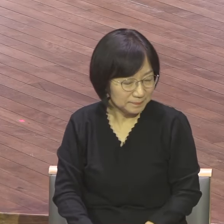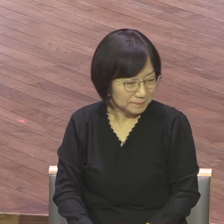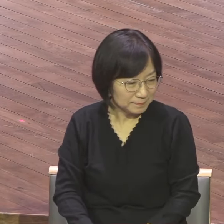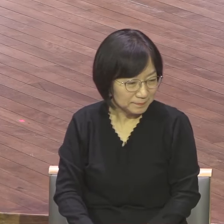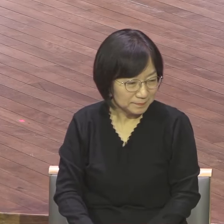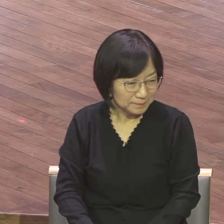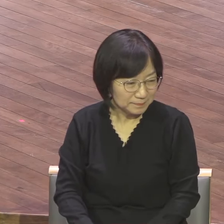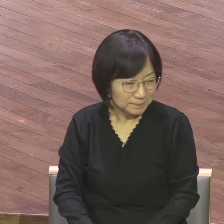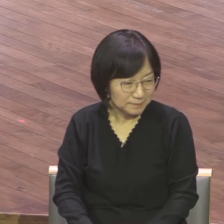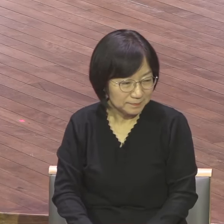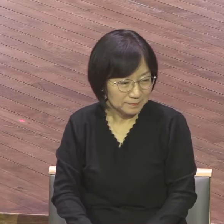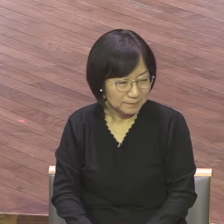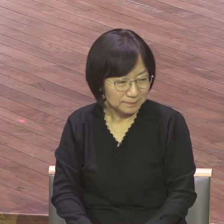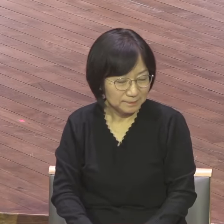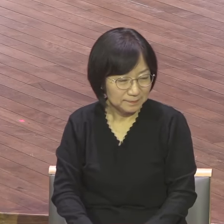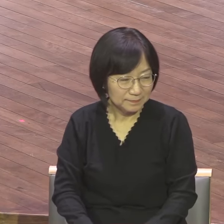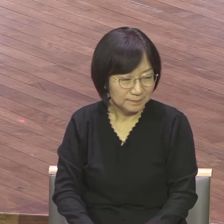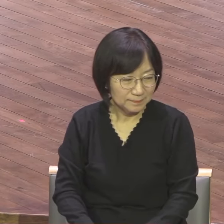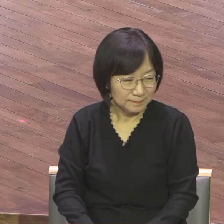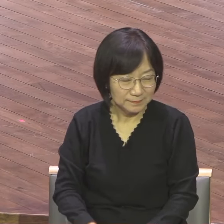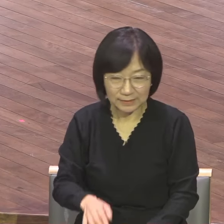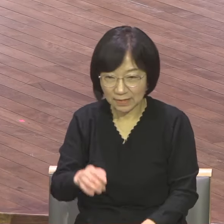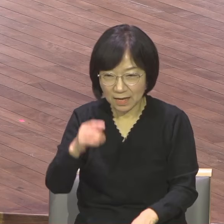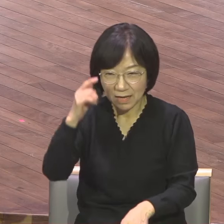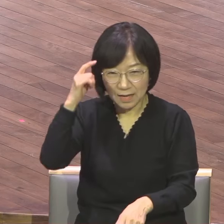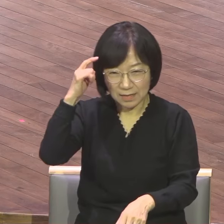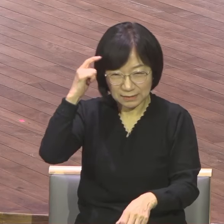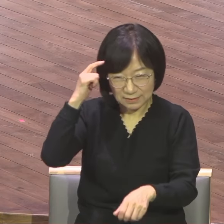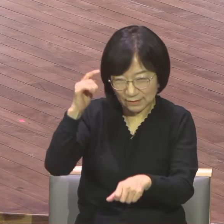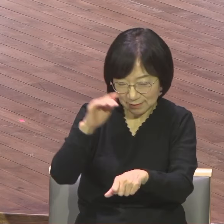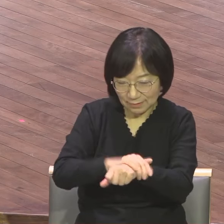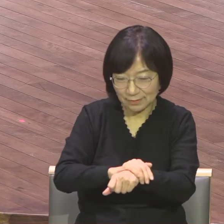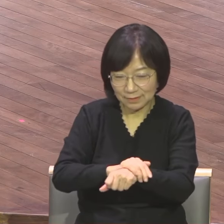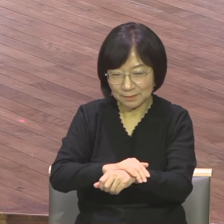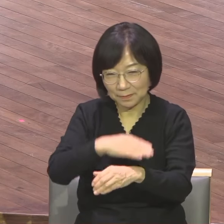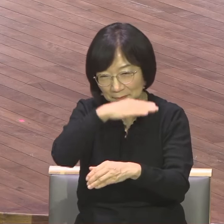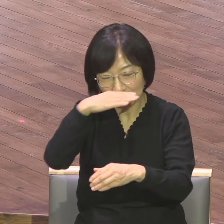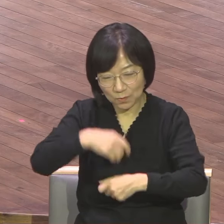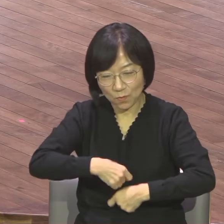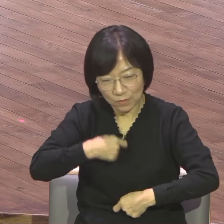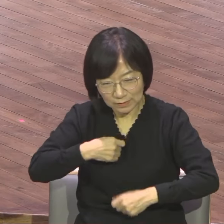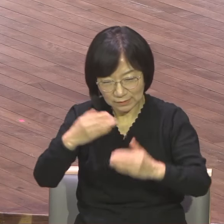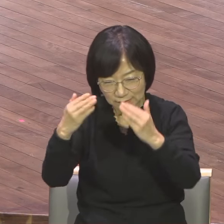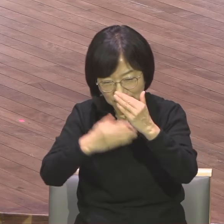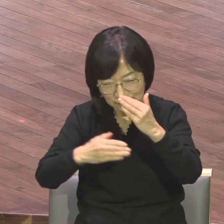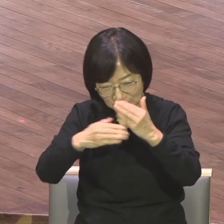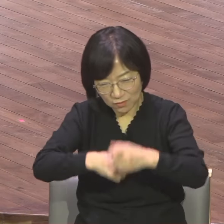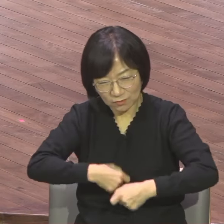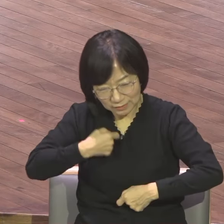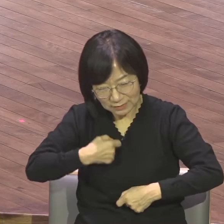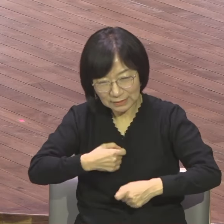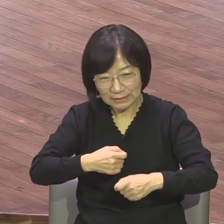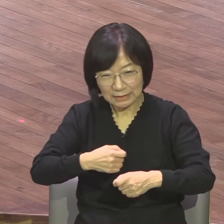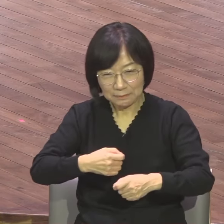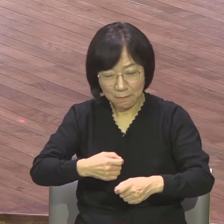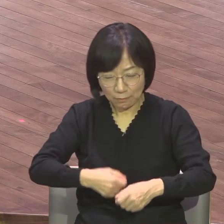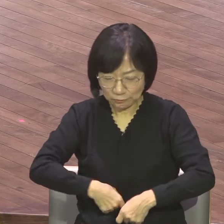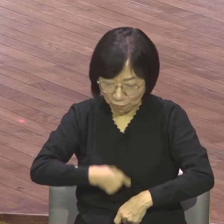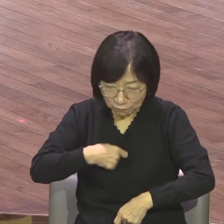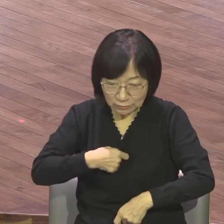지략, 지식 이 단어 한마디로 뭐예요? 지혜예요 지혜. 이 통틀어서 지혜. 특히 성경의